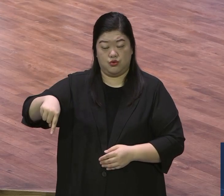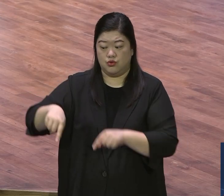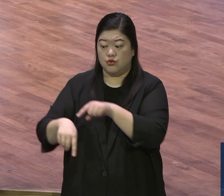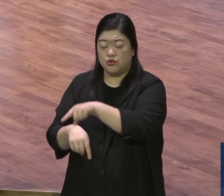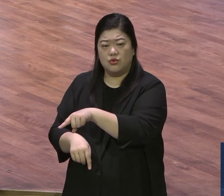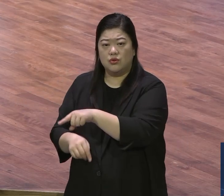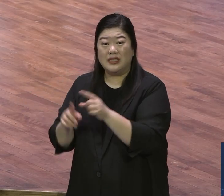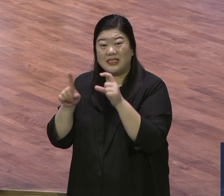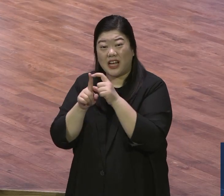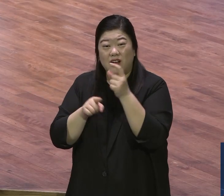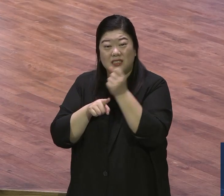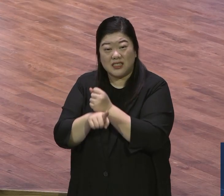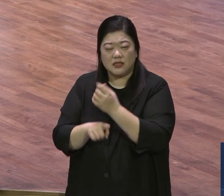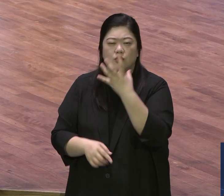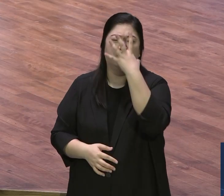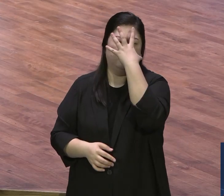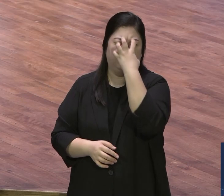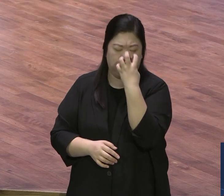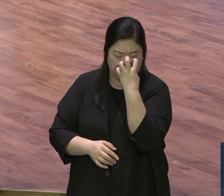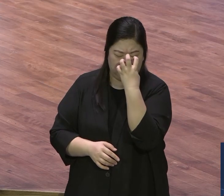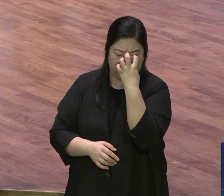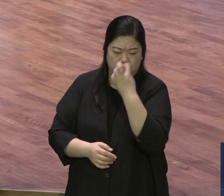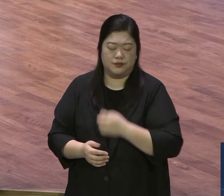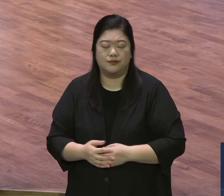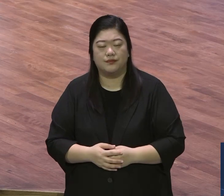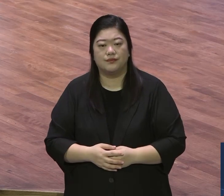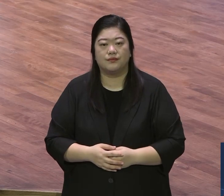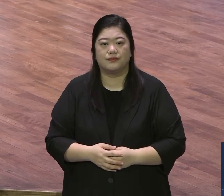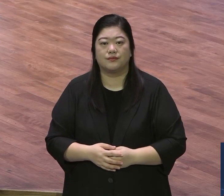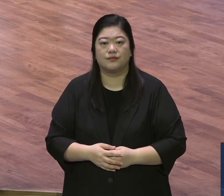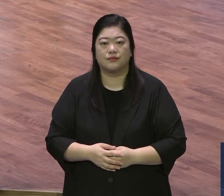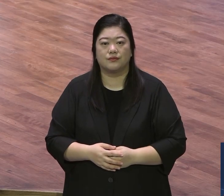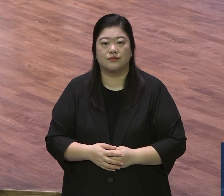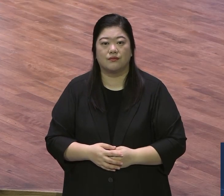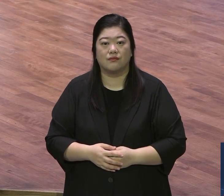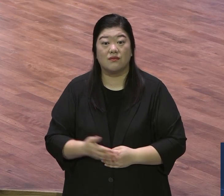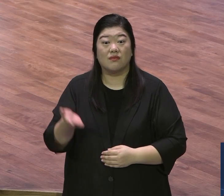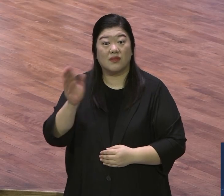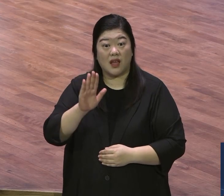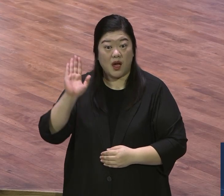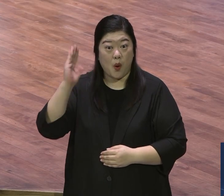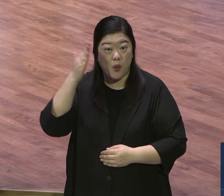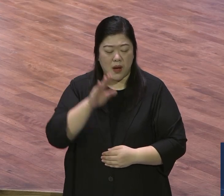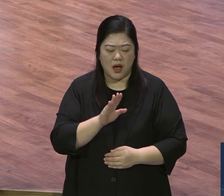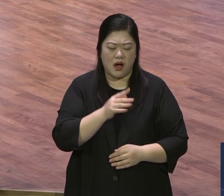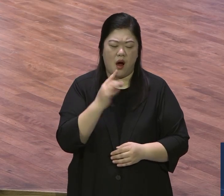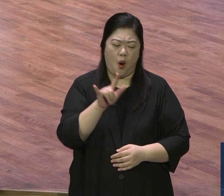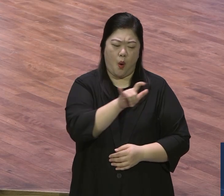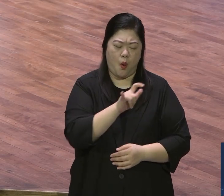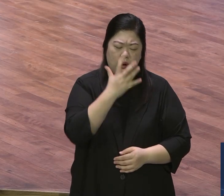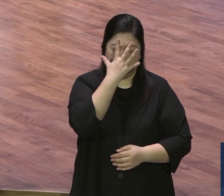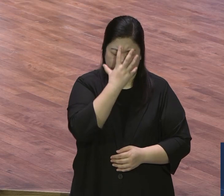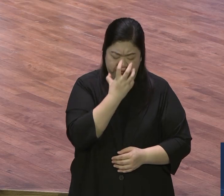블루의 합성어다. 그런데 최근에는 코로나 블루를 넘어서